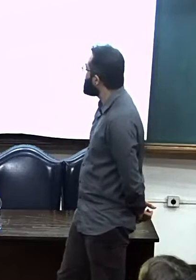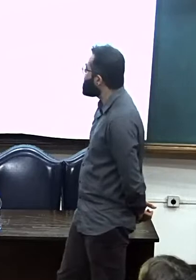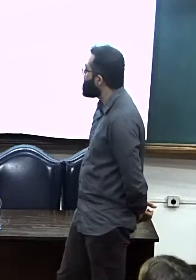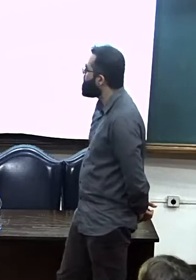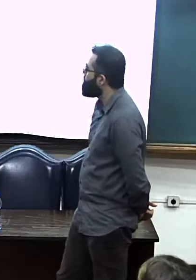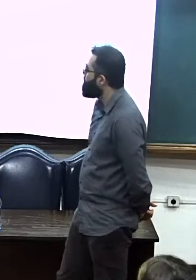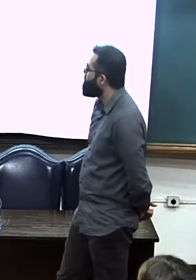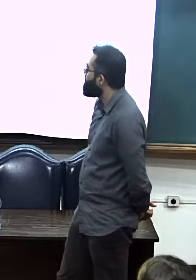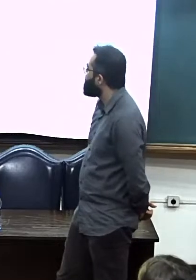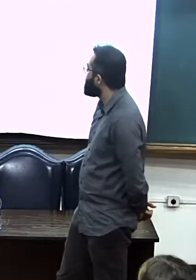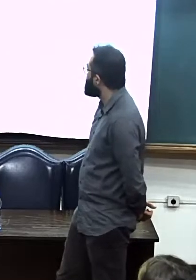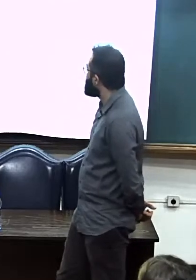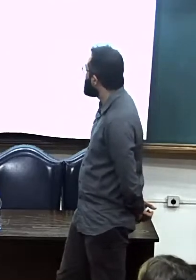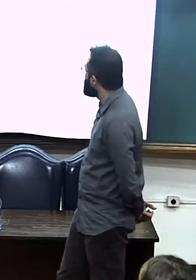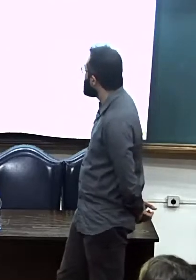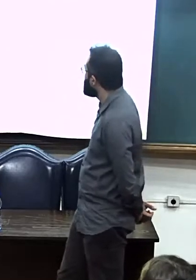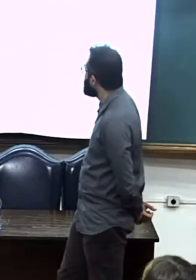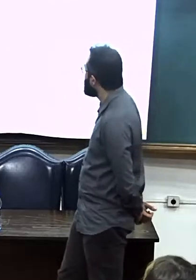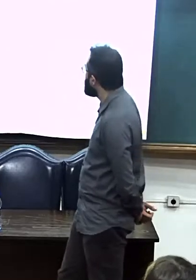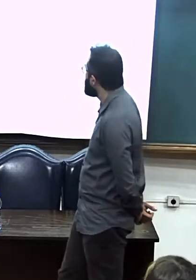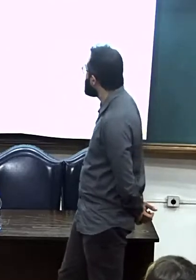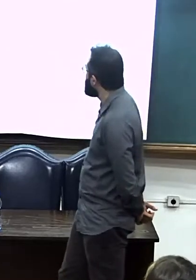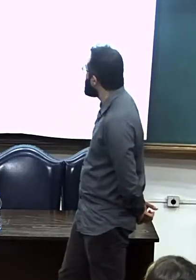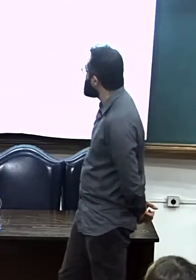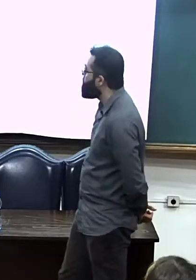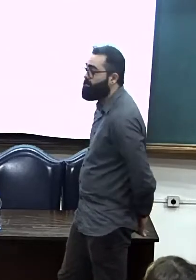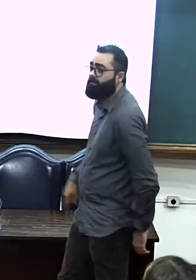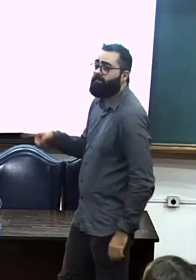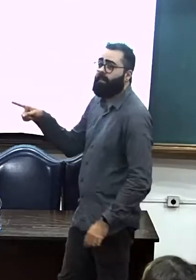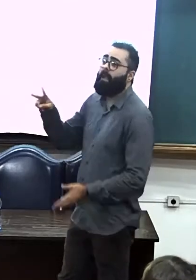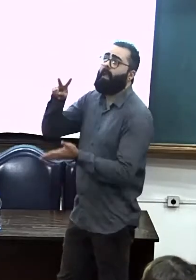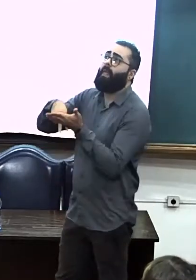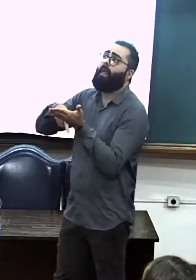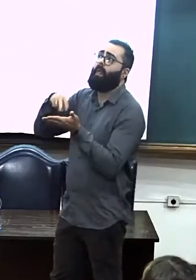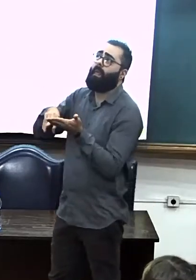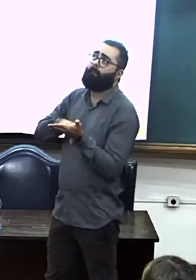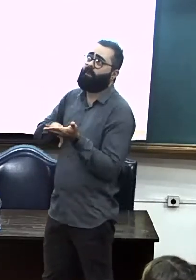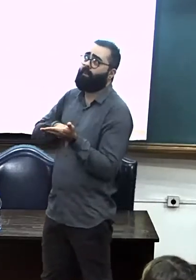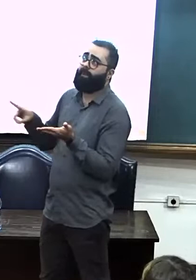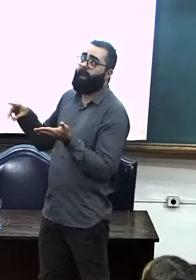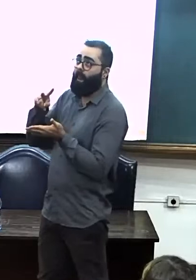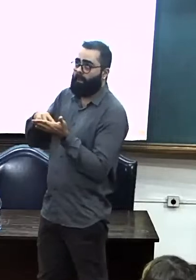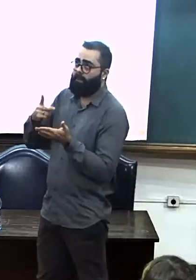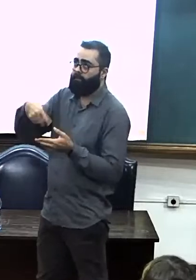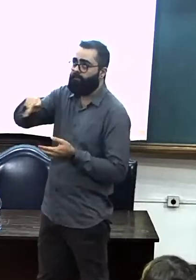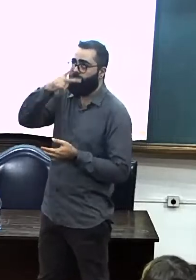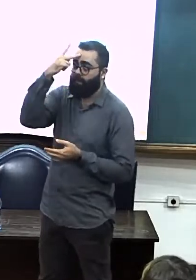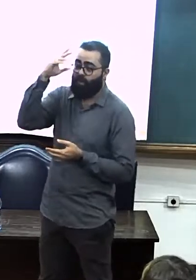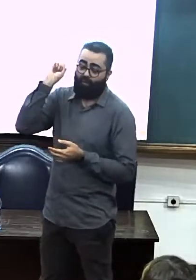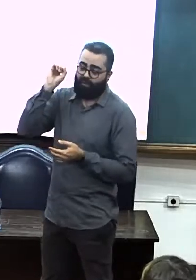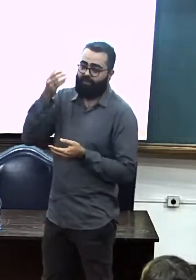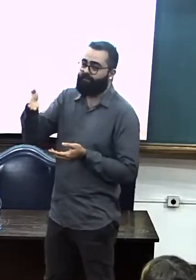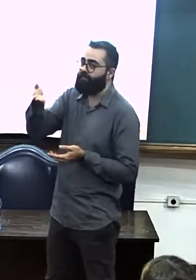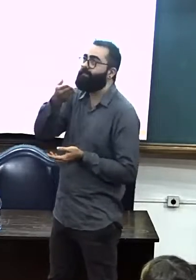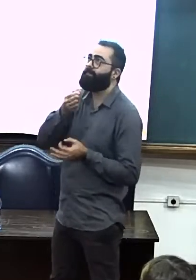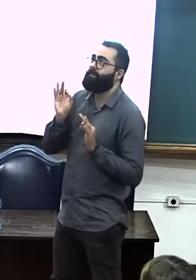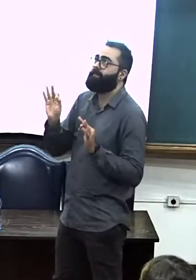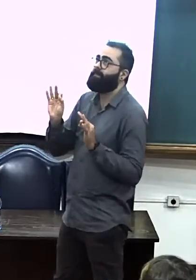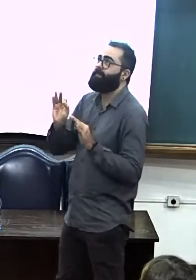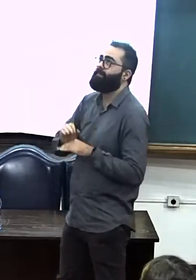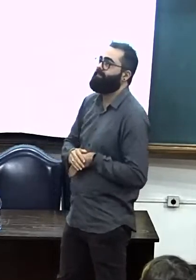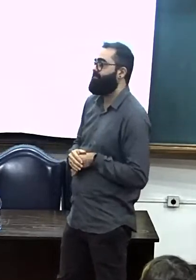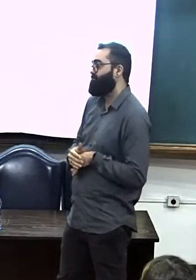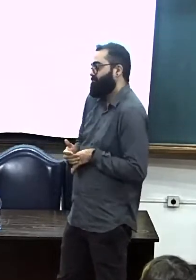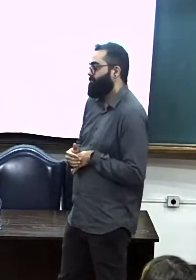e coda. Ele usa um termo cuja tradução sempre foi um problema para a gente, mas